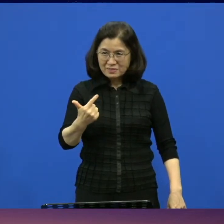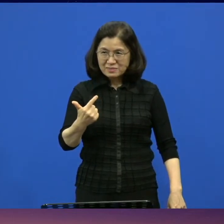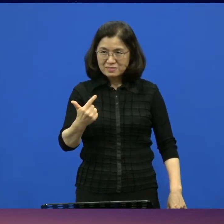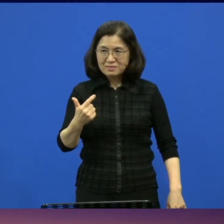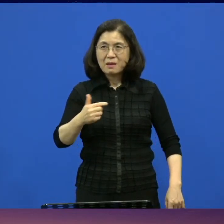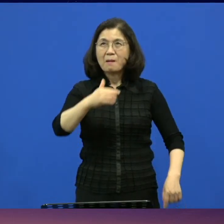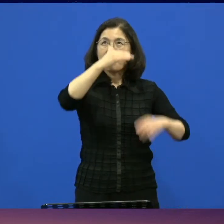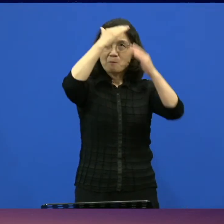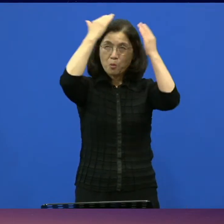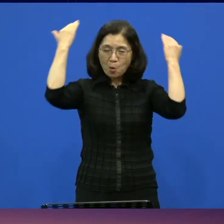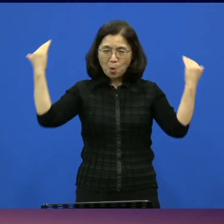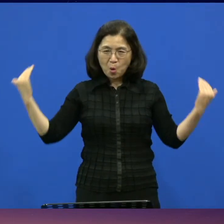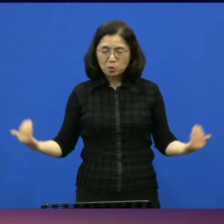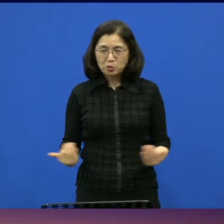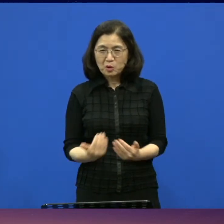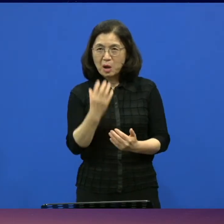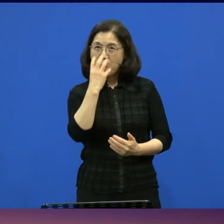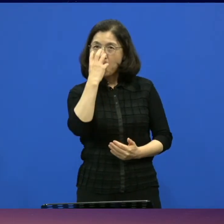그냥